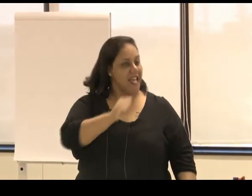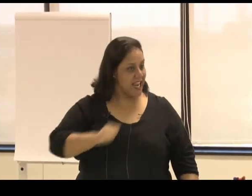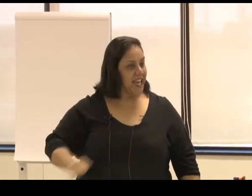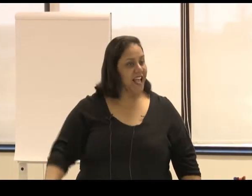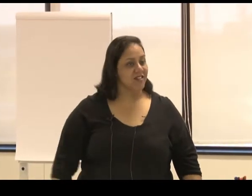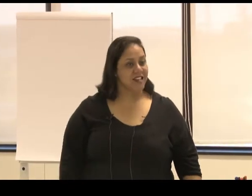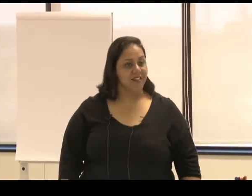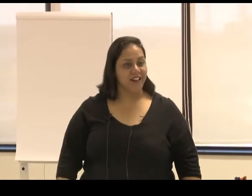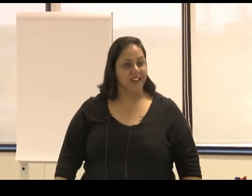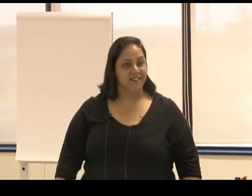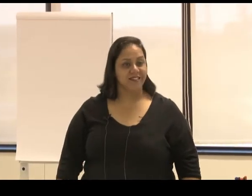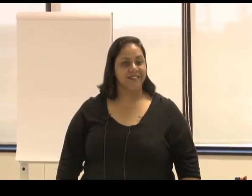Legalzinho, não é?